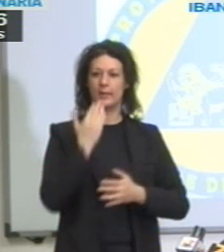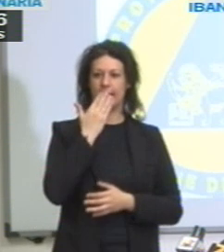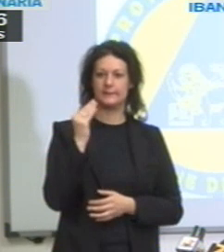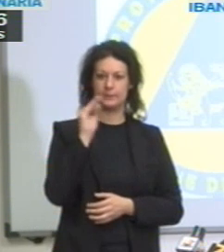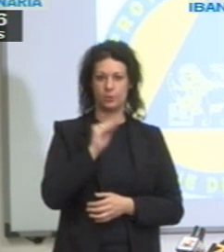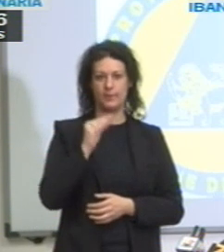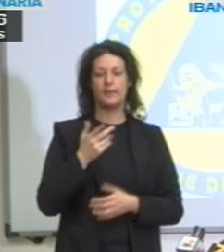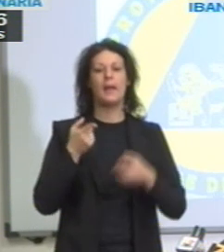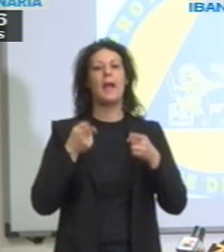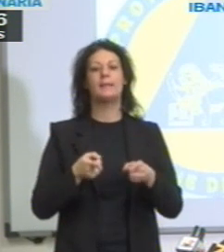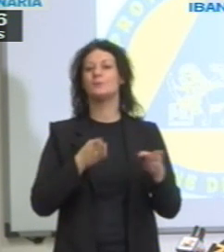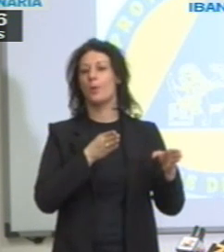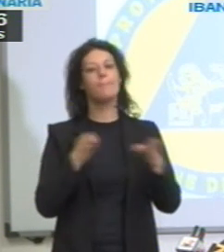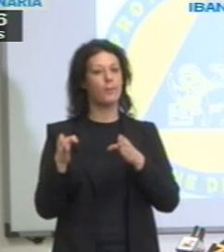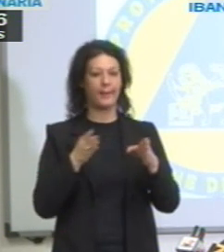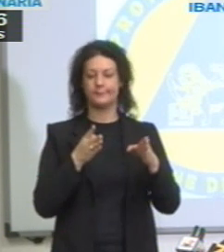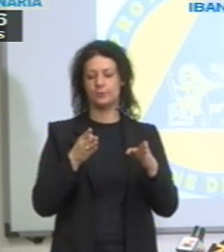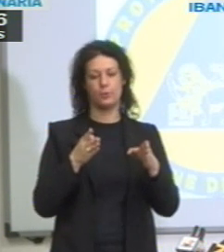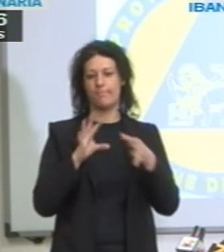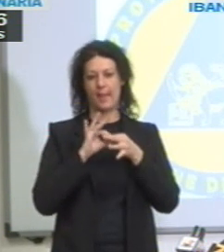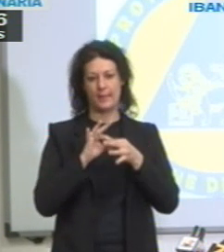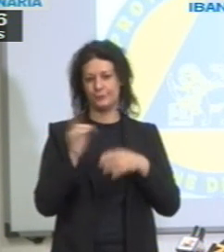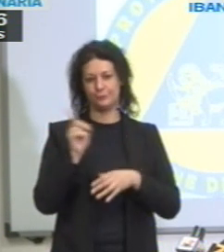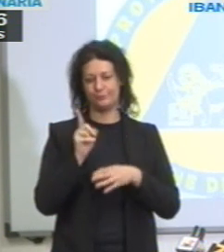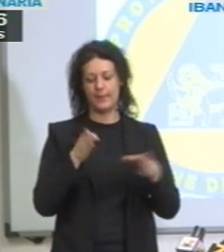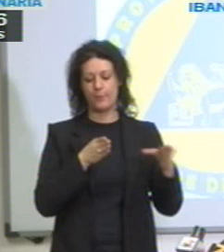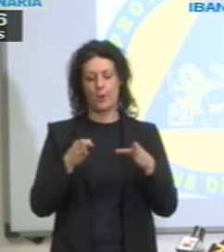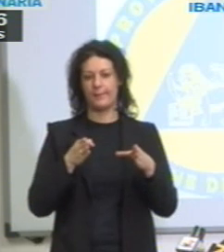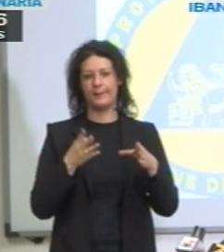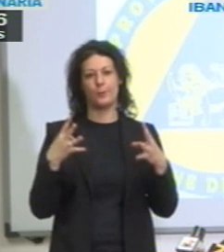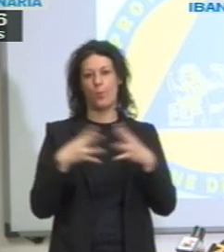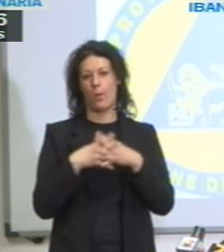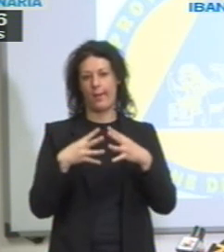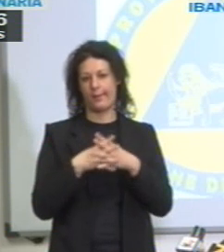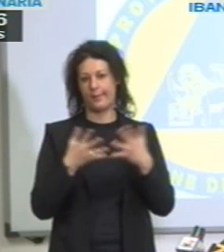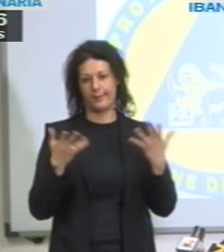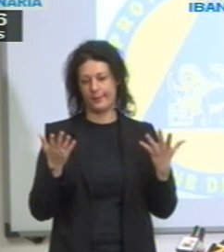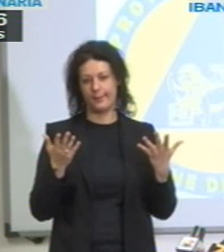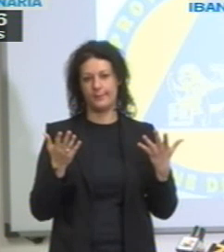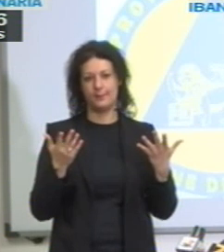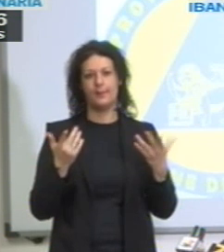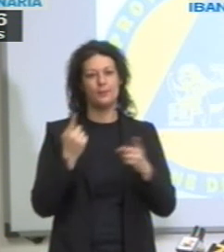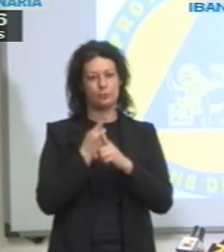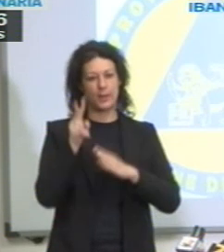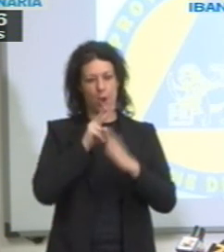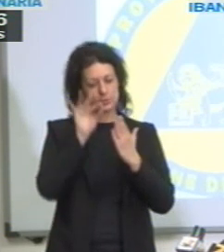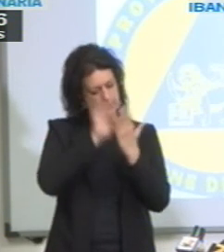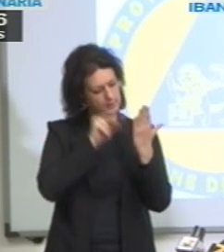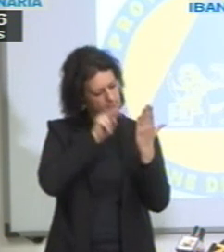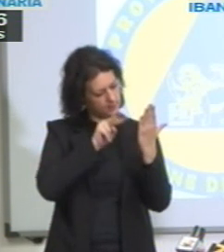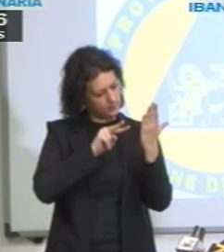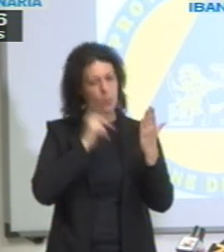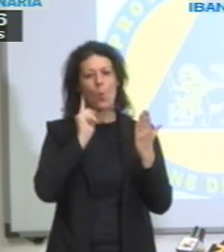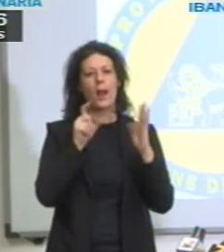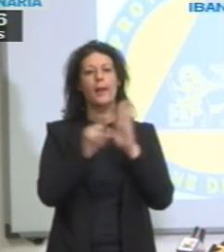non di pace ma di guerra, quindi come al solito non è che puoi girare con quel manuale e trovare il codice perfetto esatto